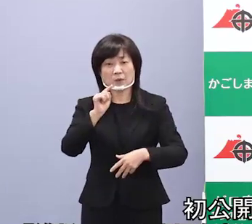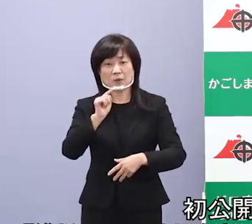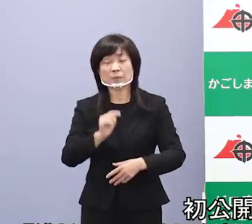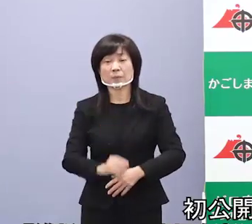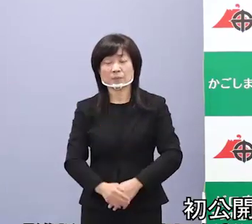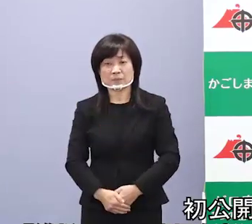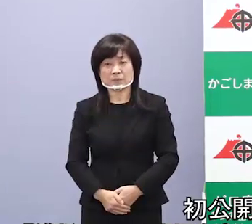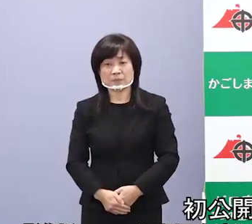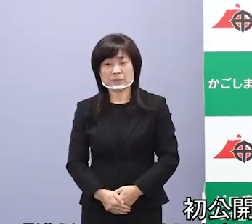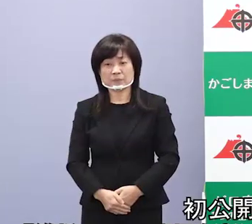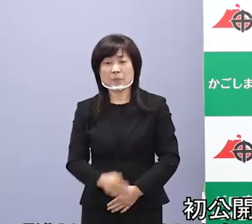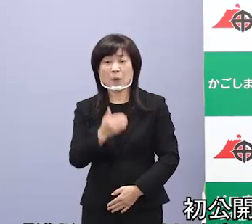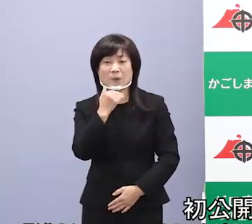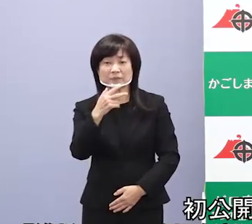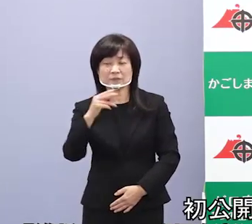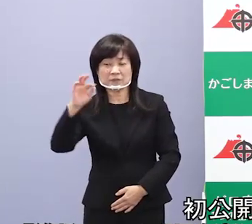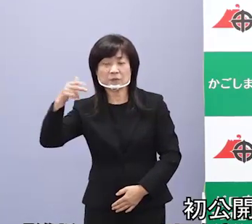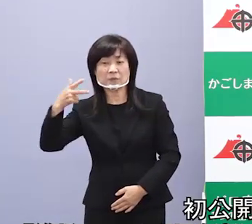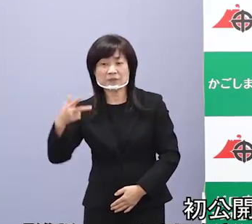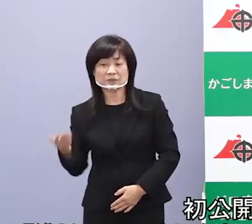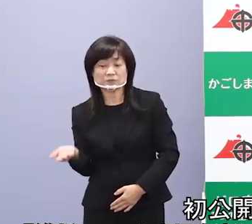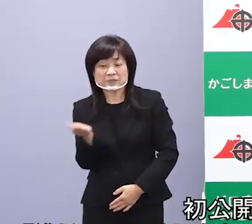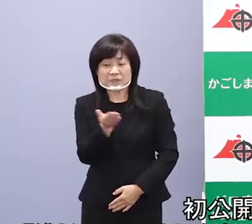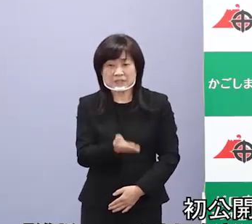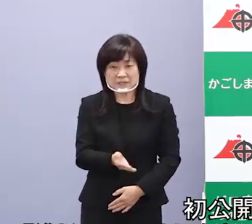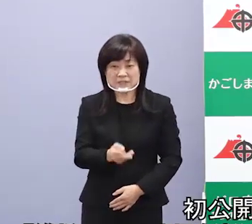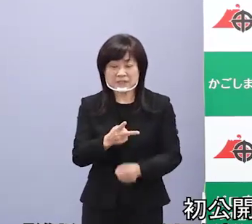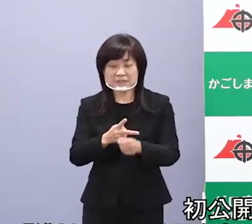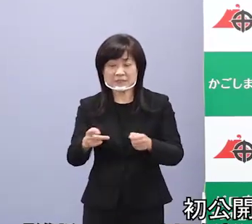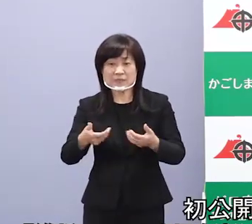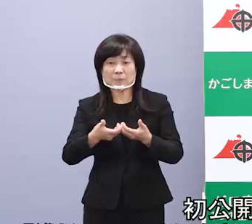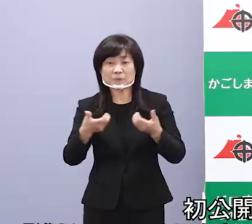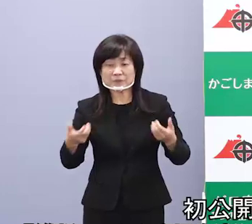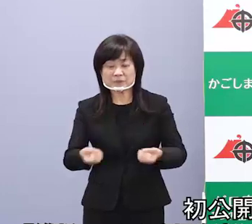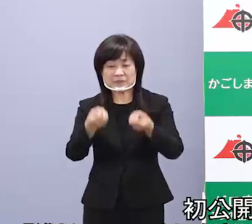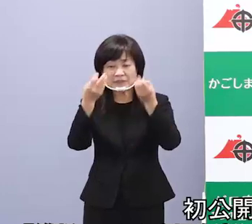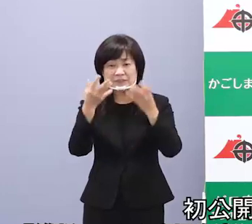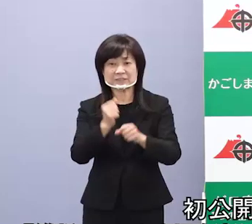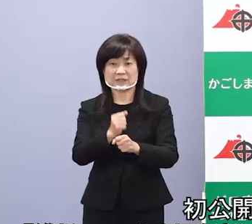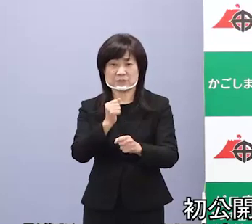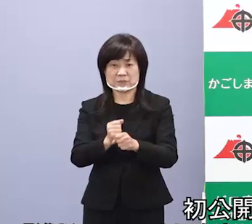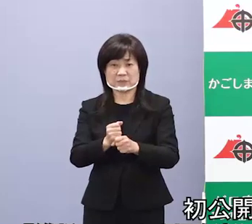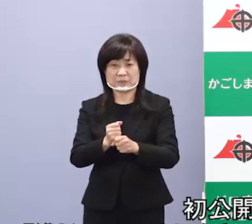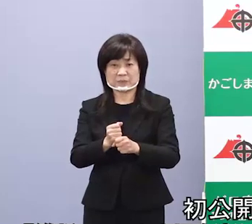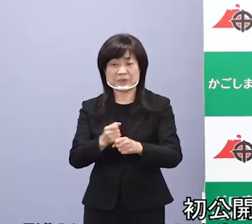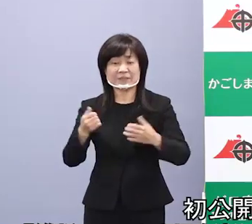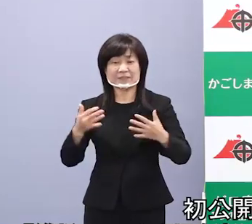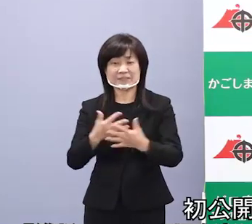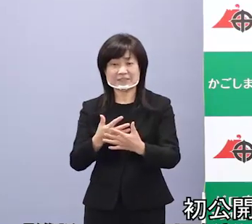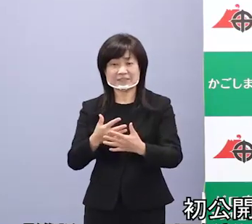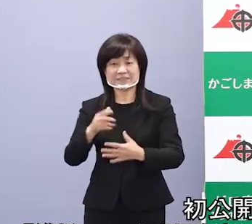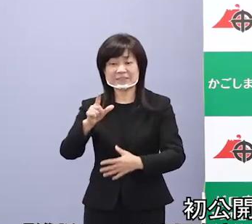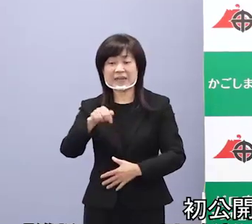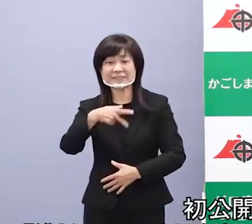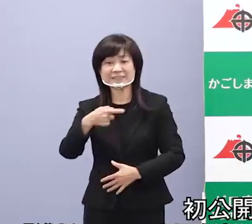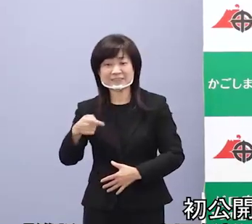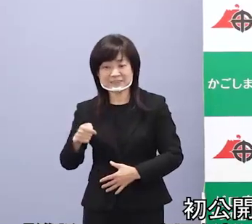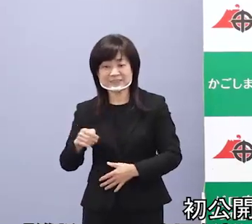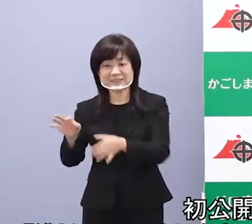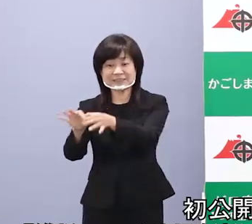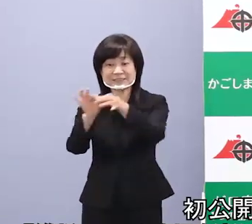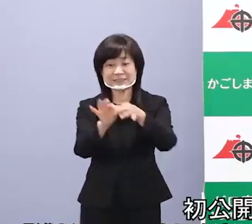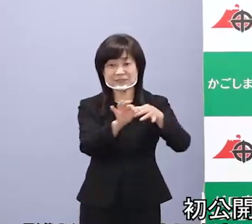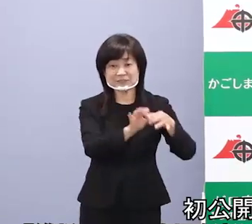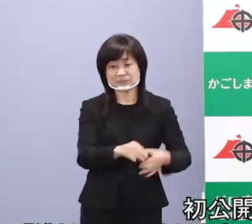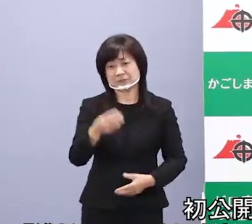待ってるし鹿児島市に続く2年ぶりの新作で、 維新男子シリーズとしては第3弾とな